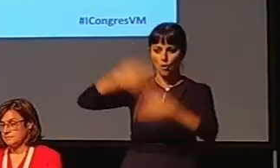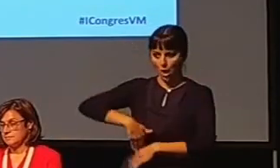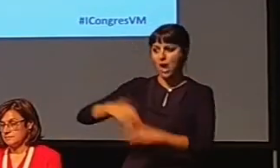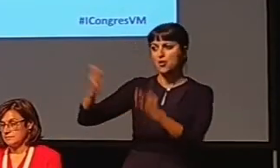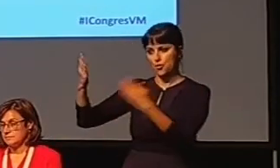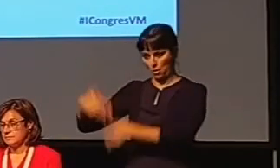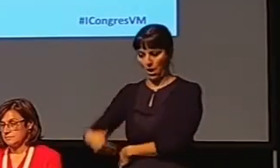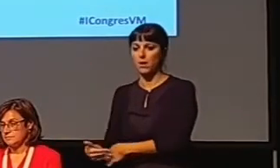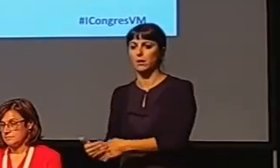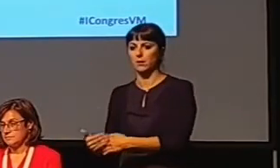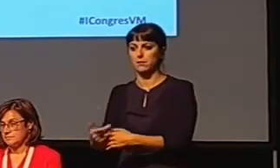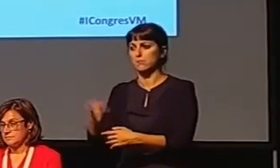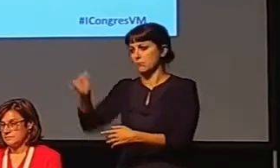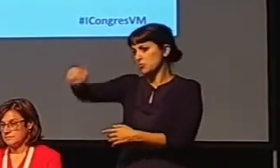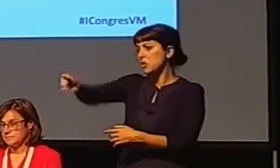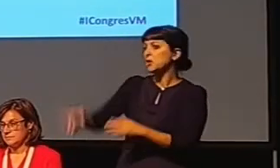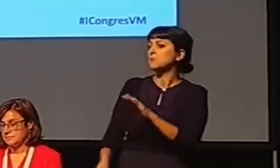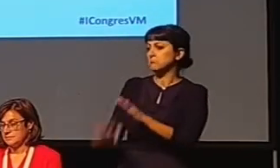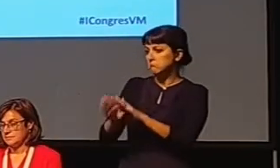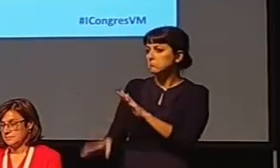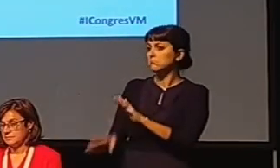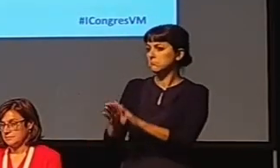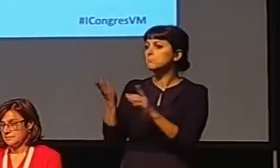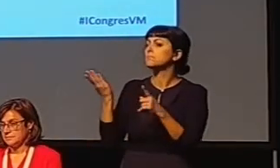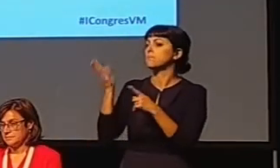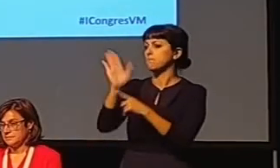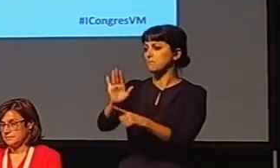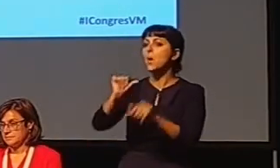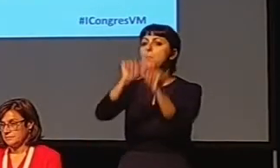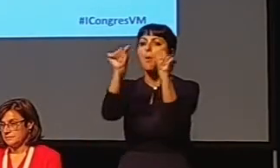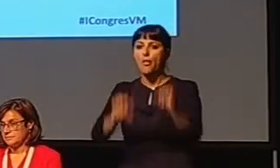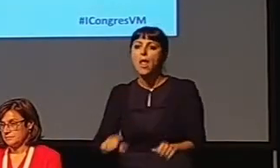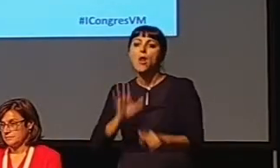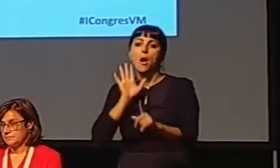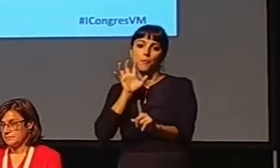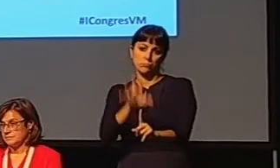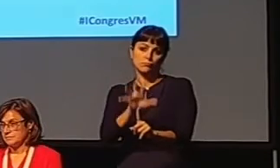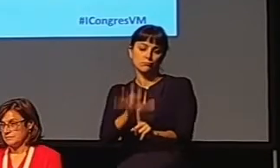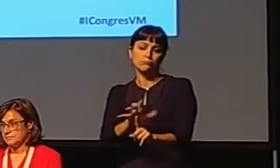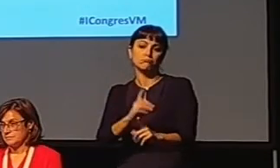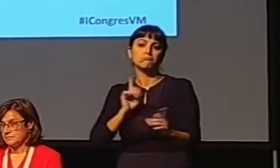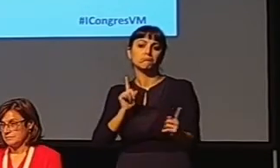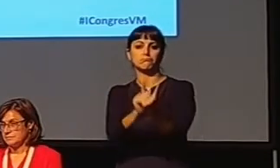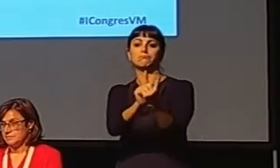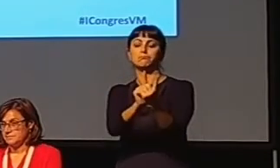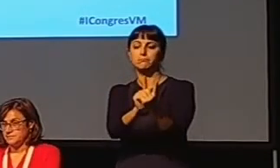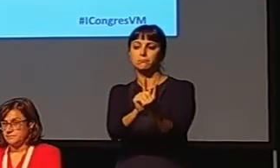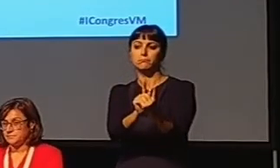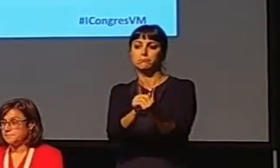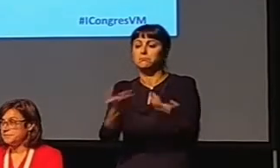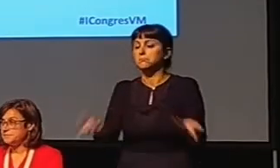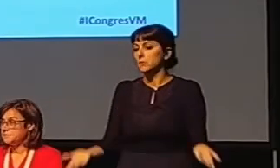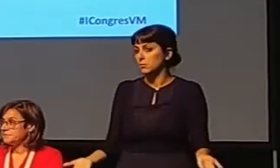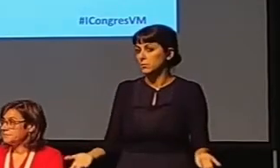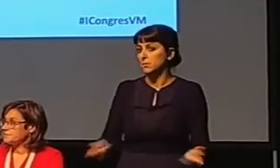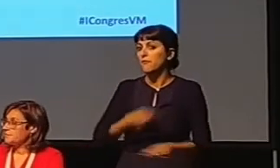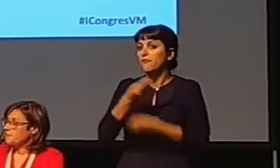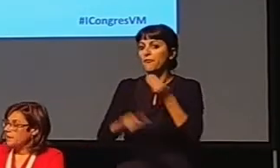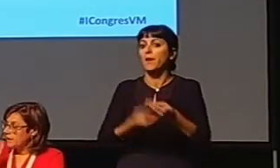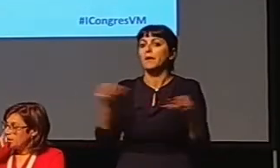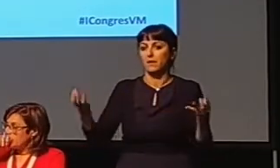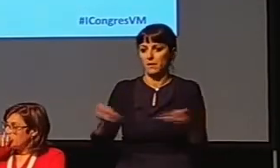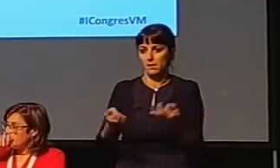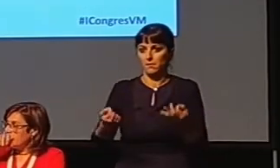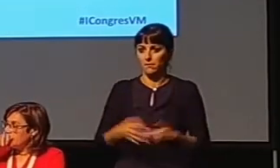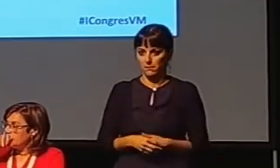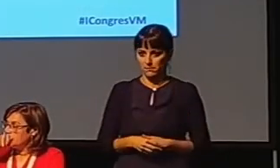allà, l'esteu presentant al territori, això és el model d'abordatge sexual. O sigui, què és el que podem fer? Quina és la